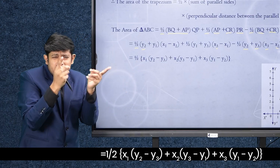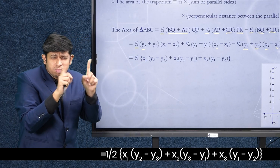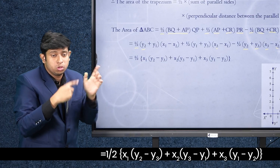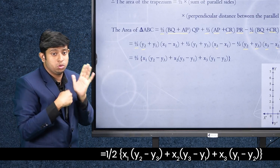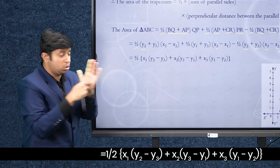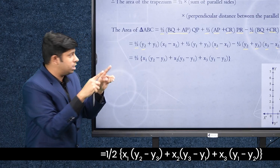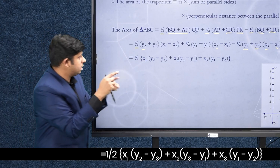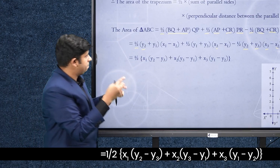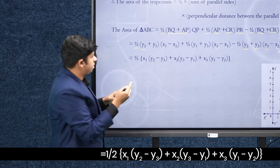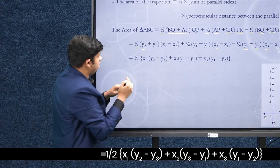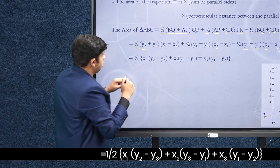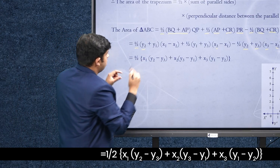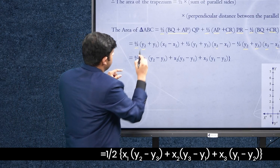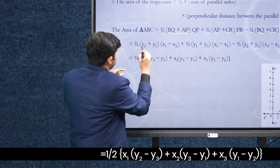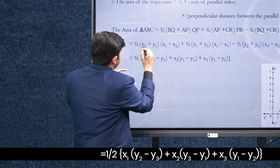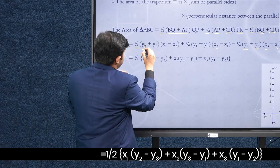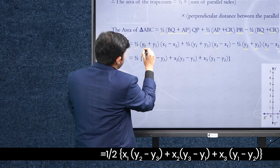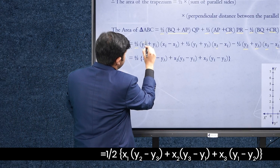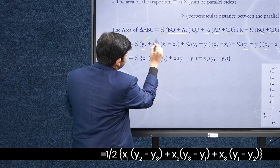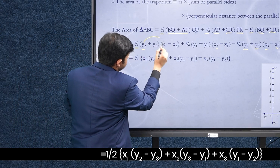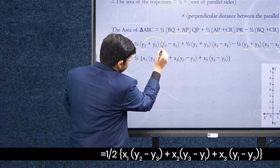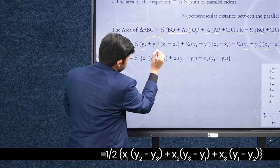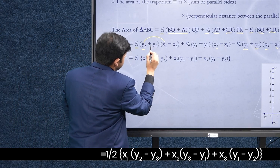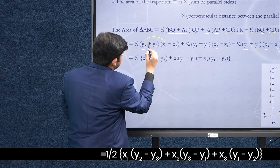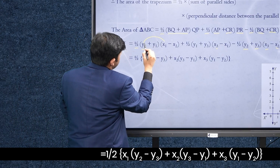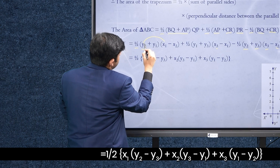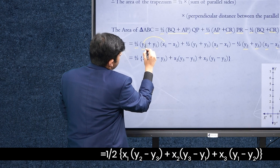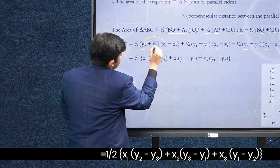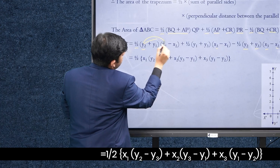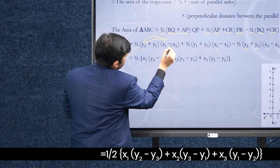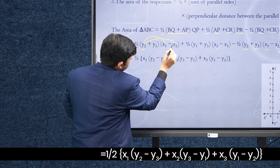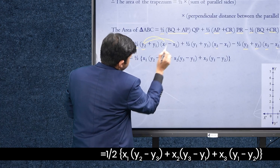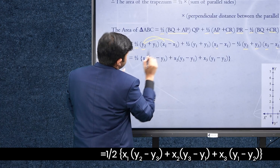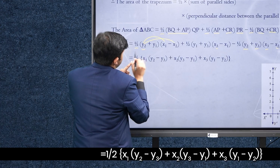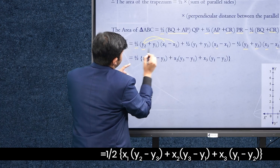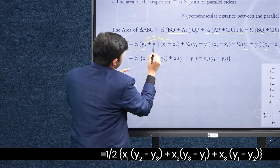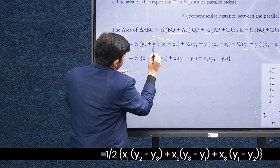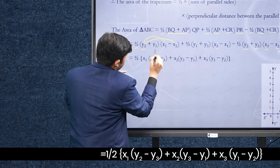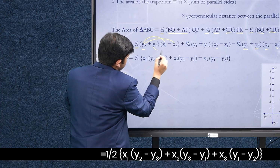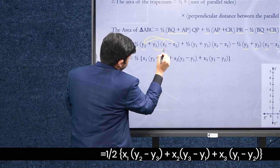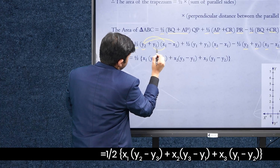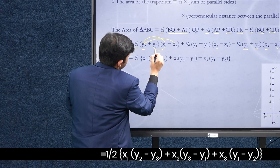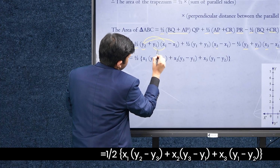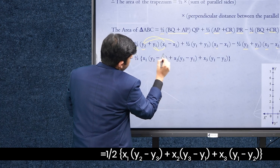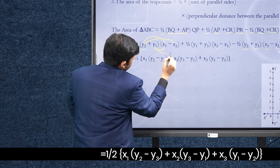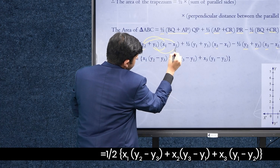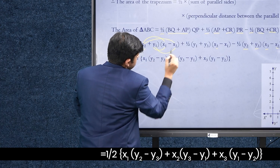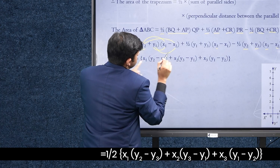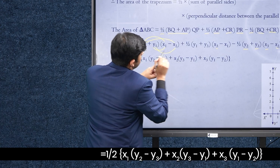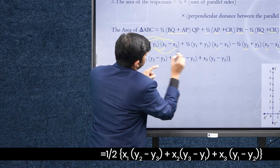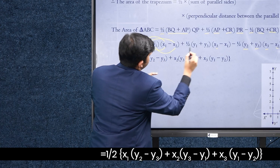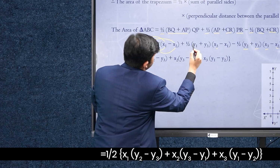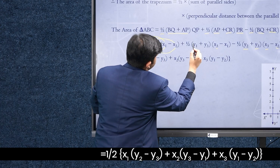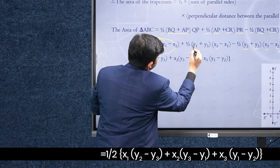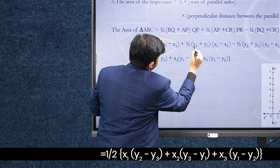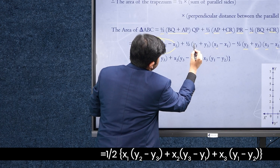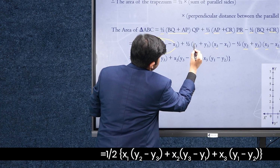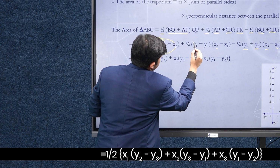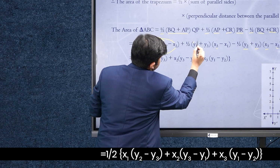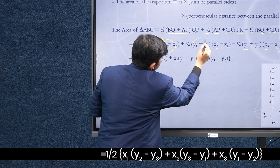that equals to 1 by 2 of x1 into y2 minus y3 plus x2 into